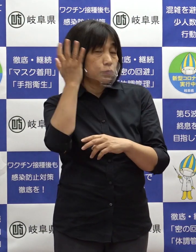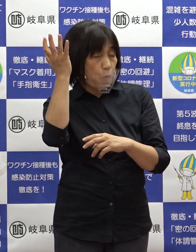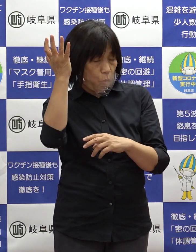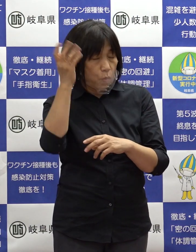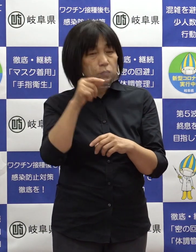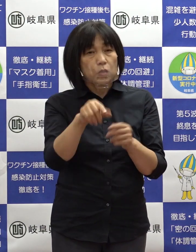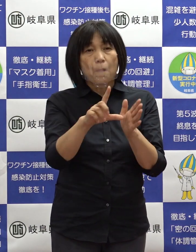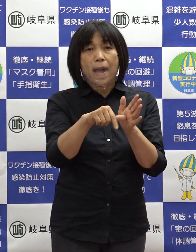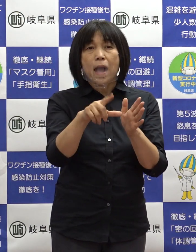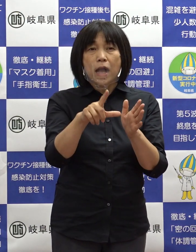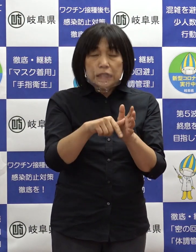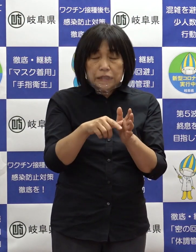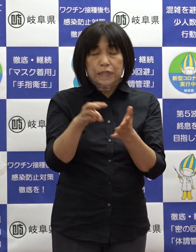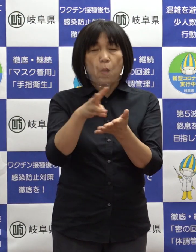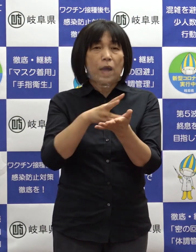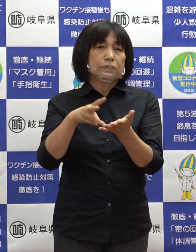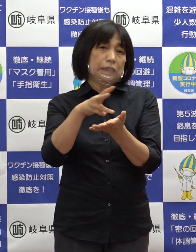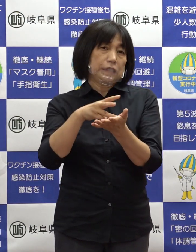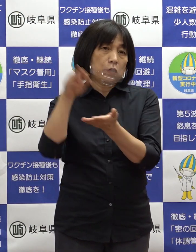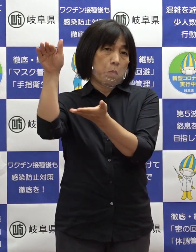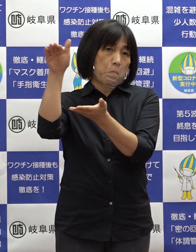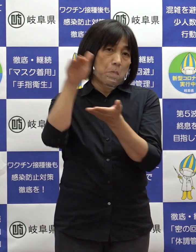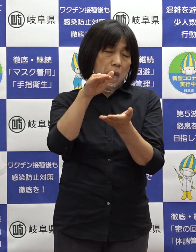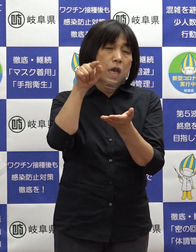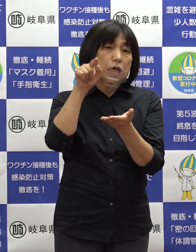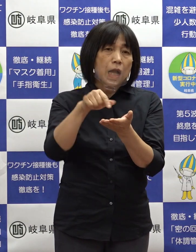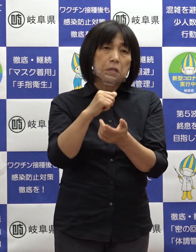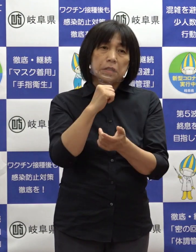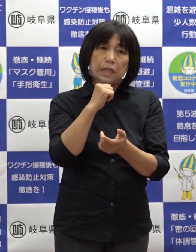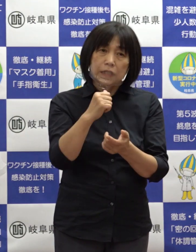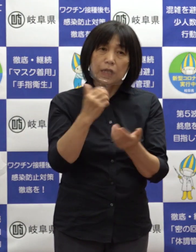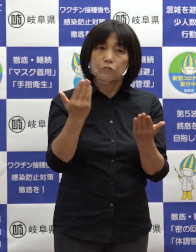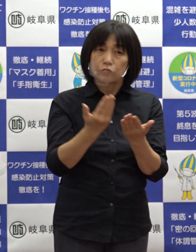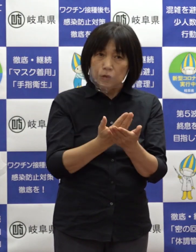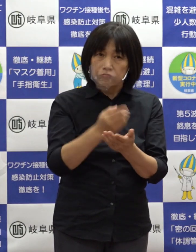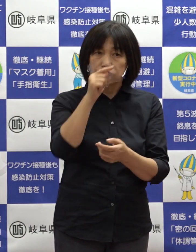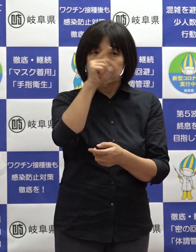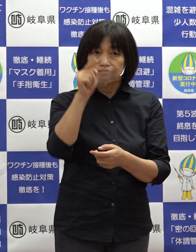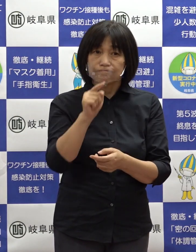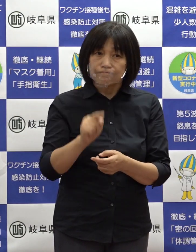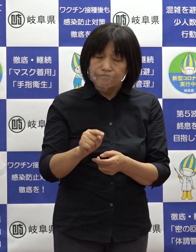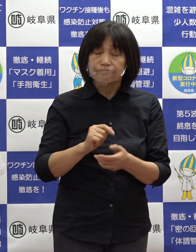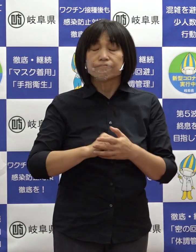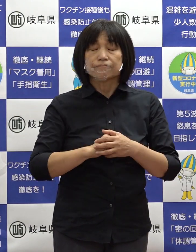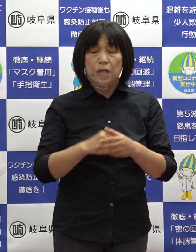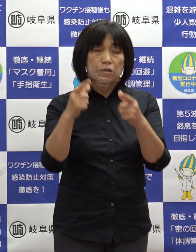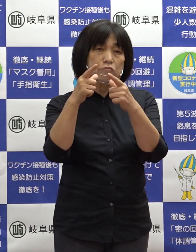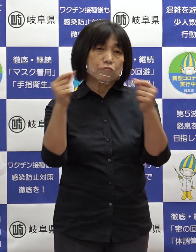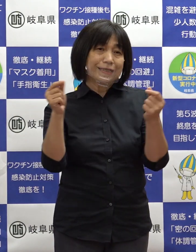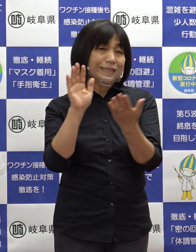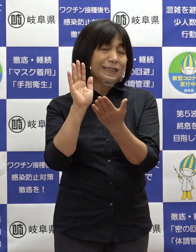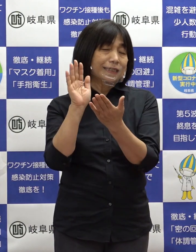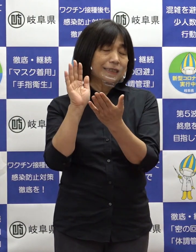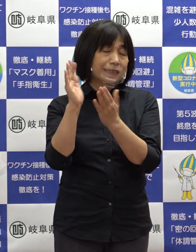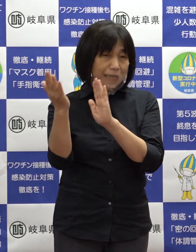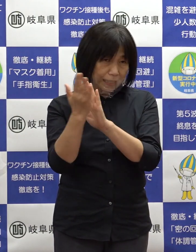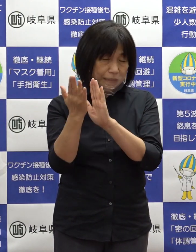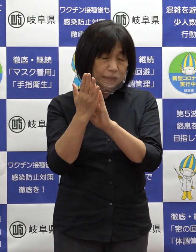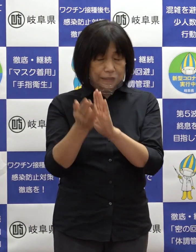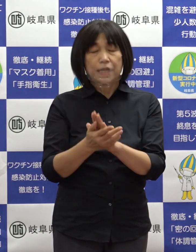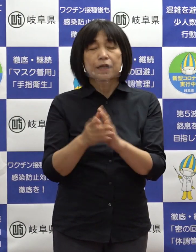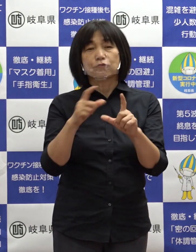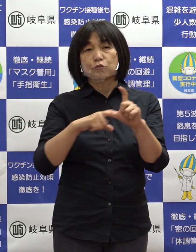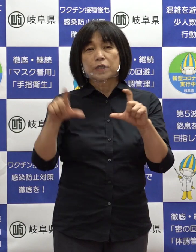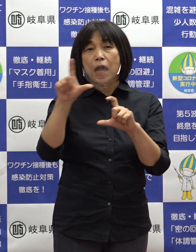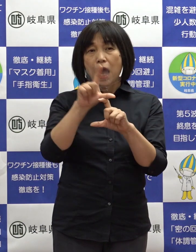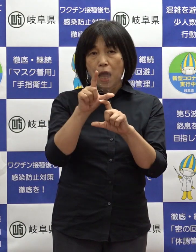ますと、ワクチン供給量が不足をきたす可能性があるということで、さらに国に対しては十分な追加供給を